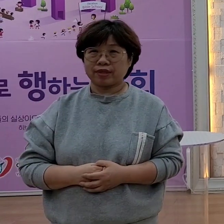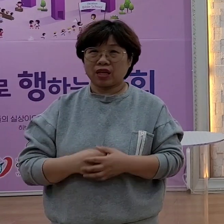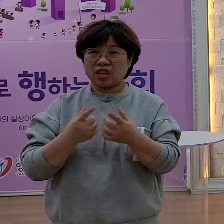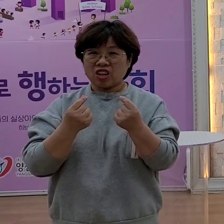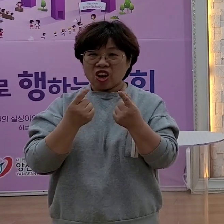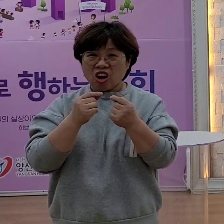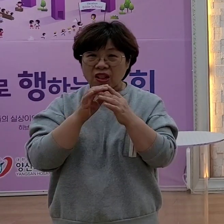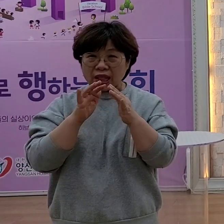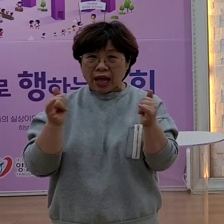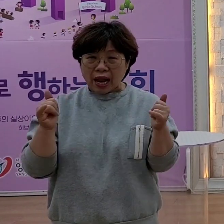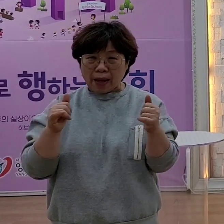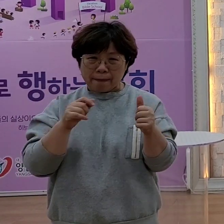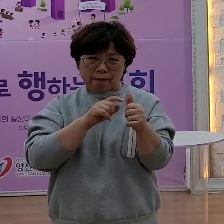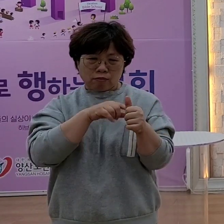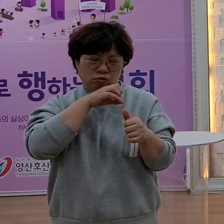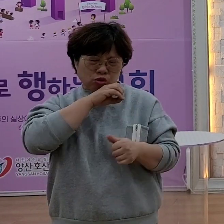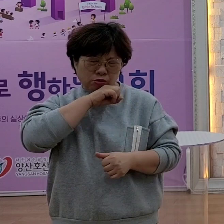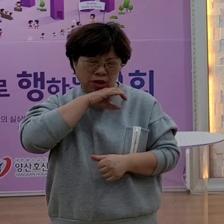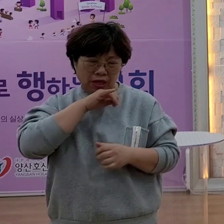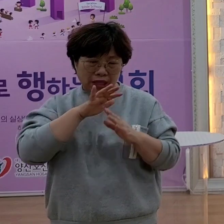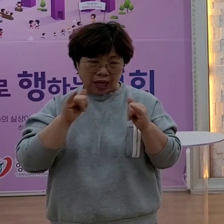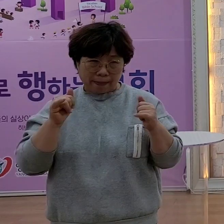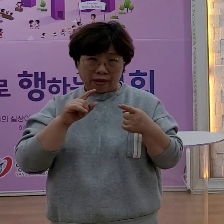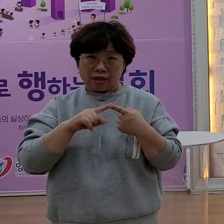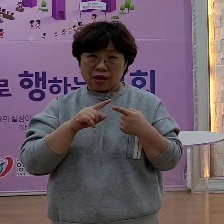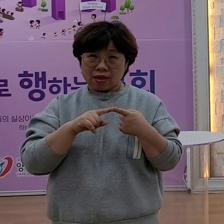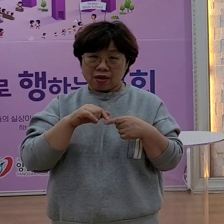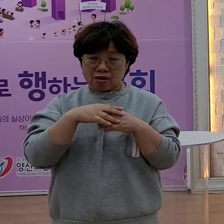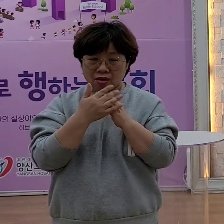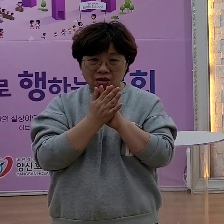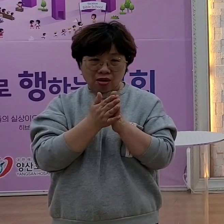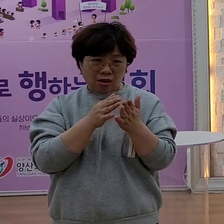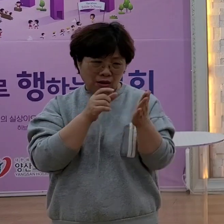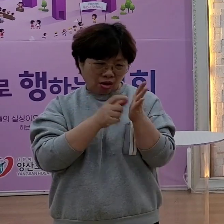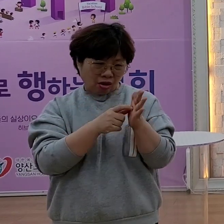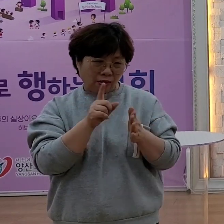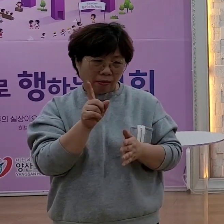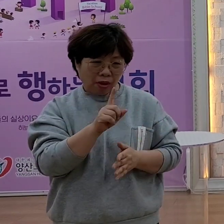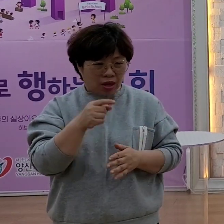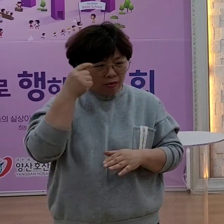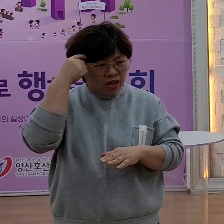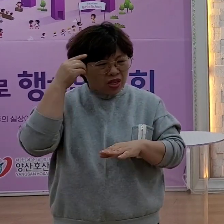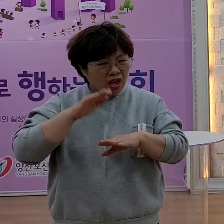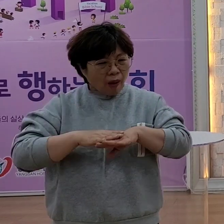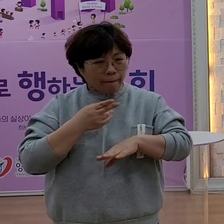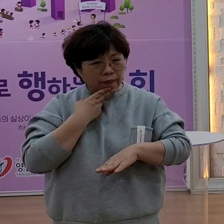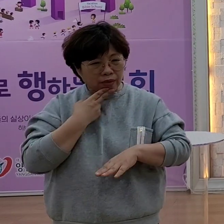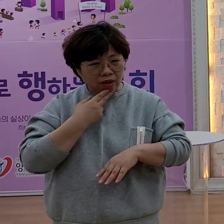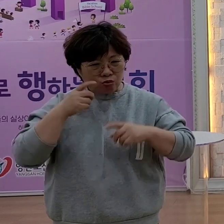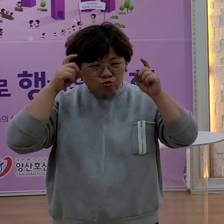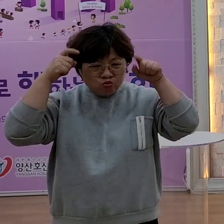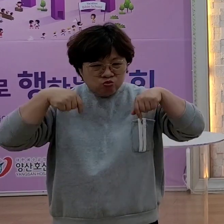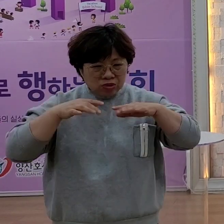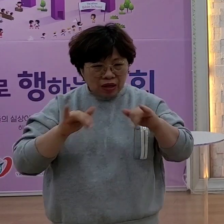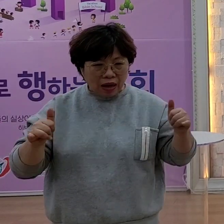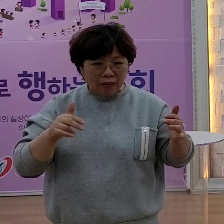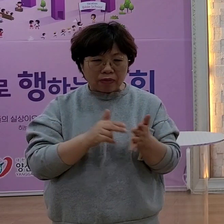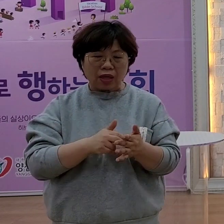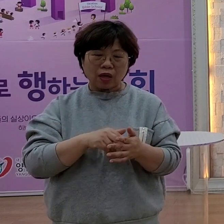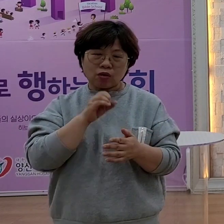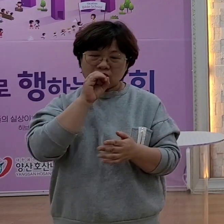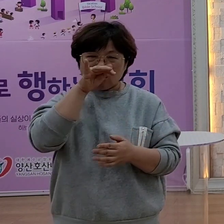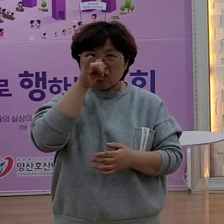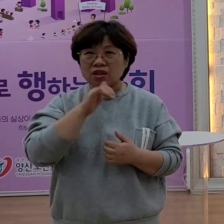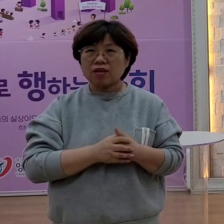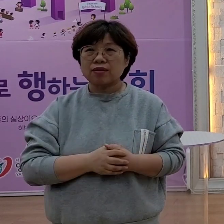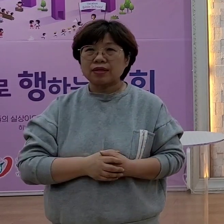오늘 성경에서 뭐라고 말했습니까? 지혜가 없다. 즉 우매한 사람이다. 이렇게 말합니다. 10절에